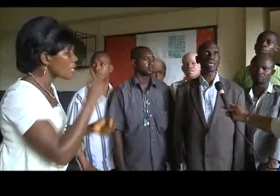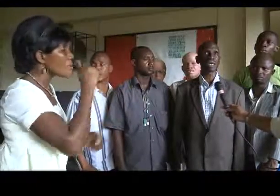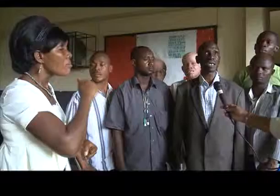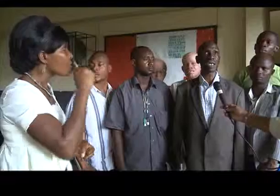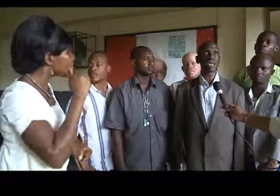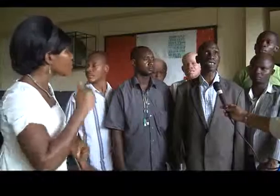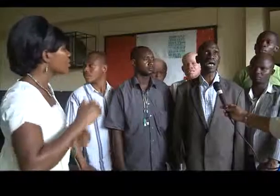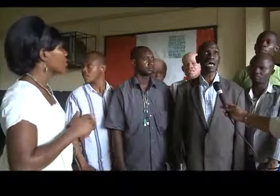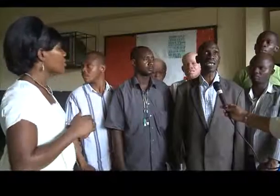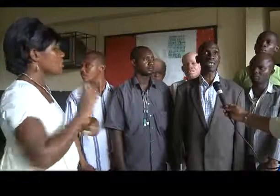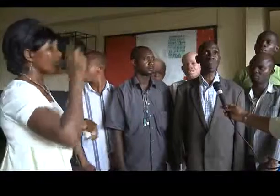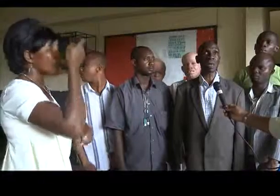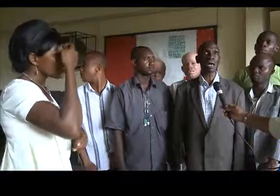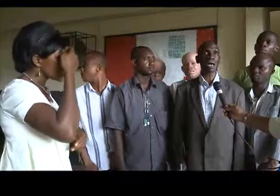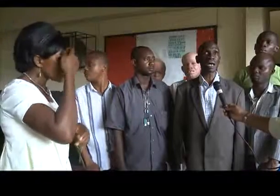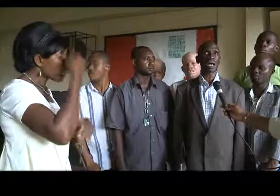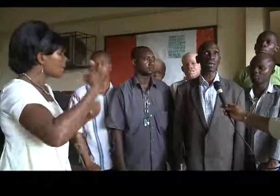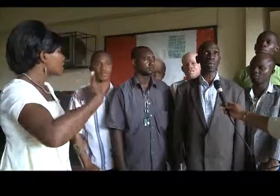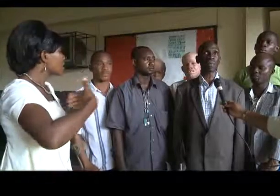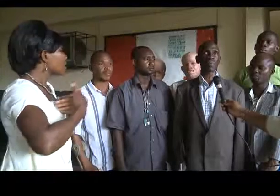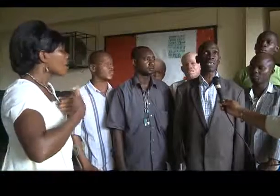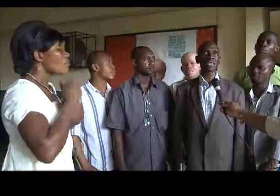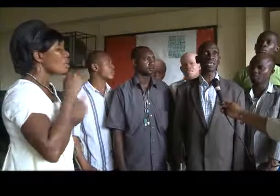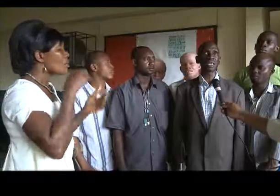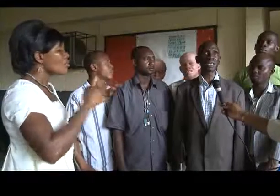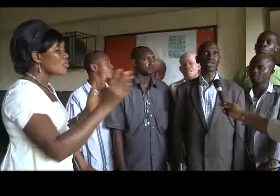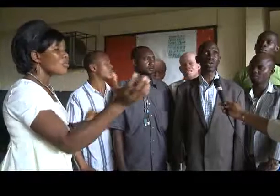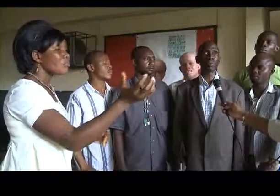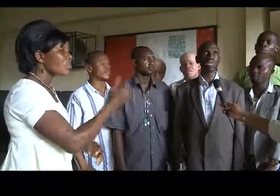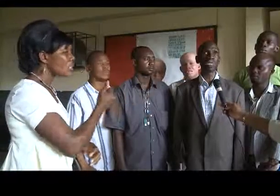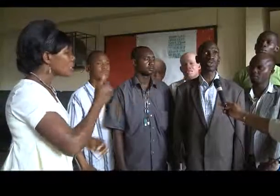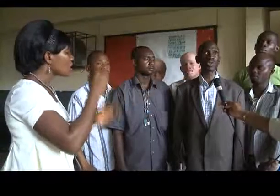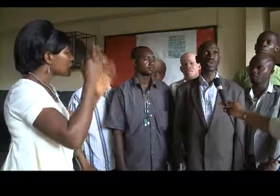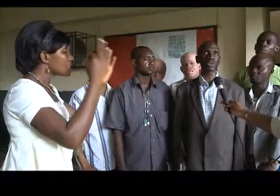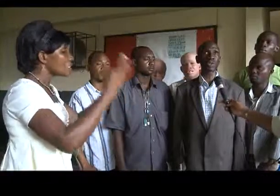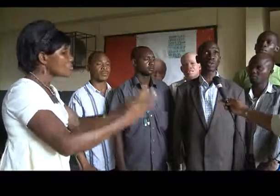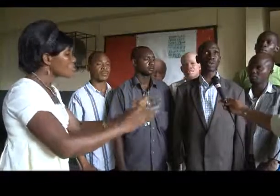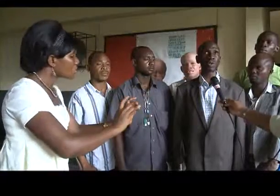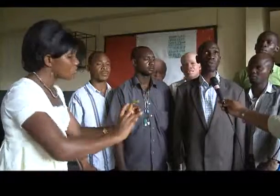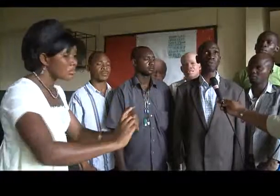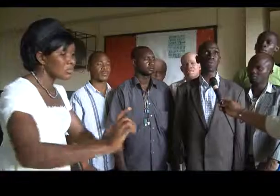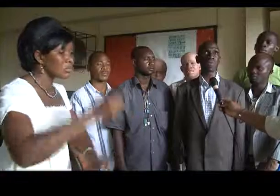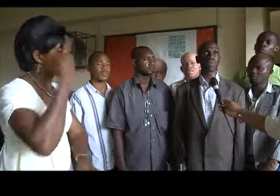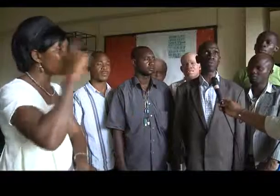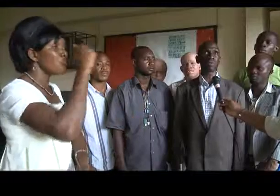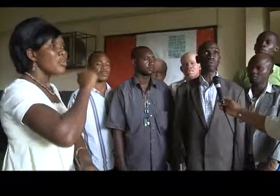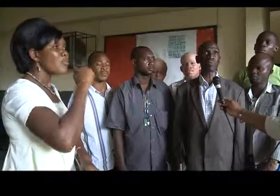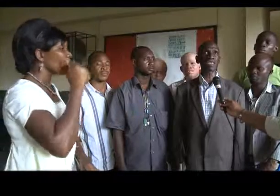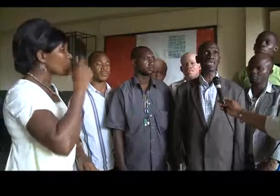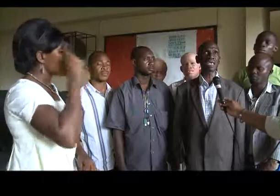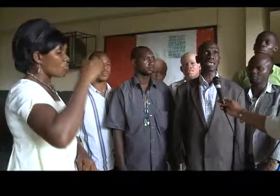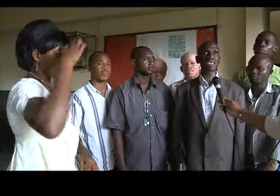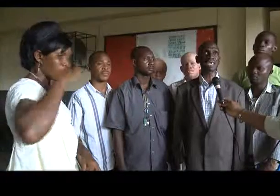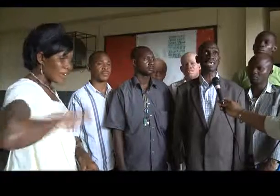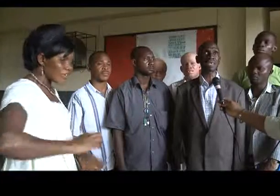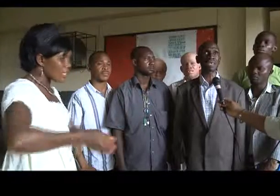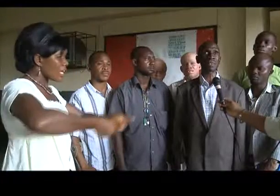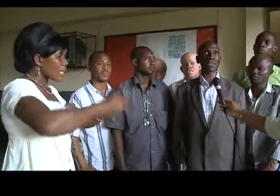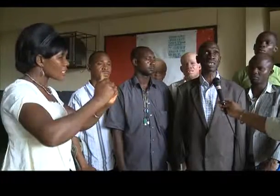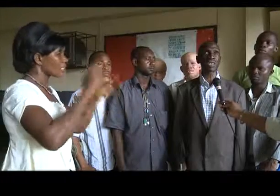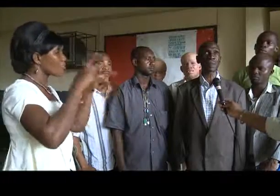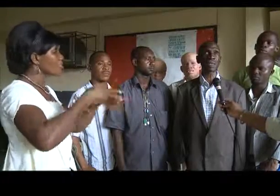privées. L'État n'a pas encore pris résolument des dispositions, surtout pour le privé, pour favoriser